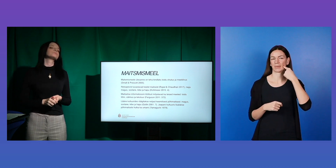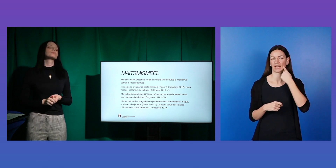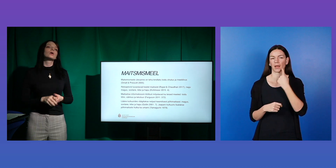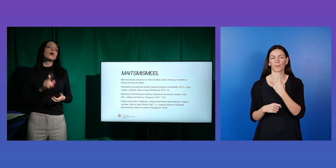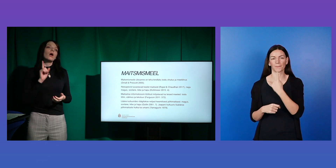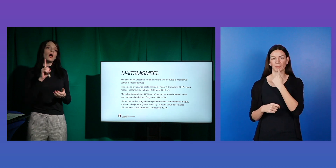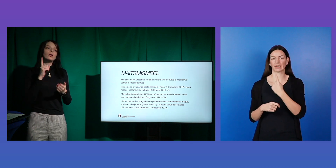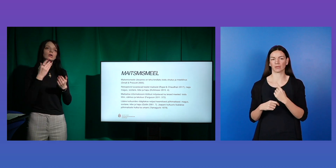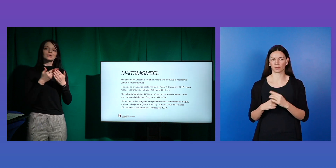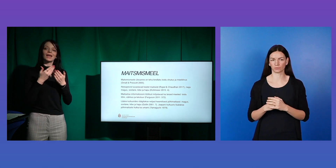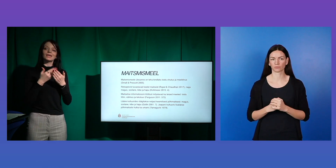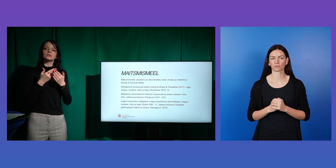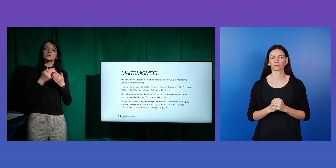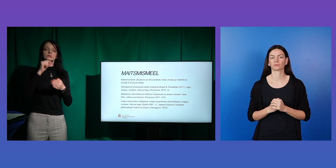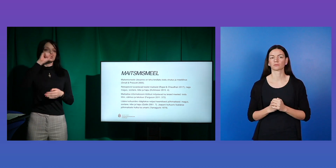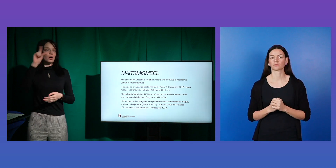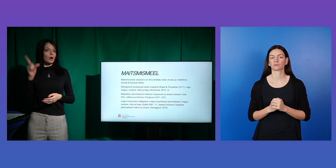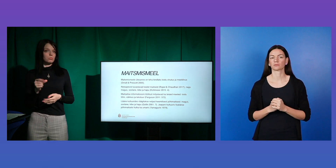ja hapu.